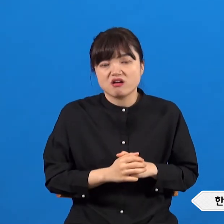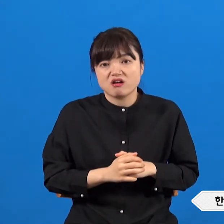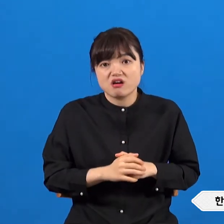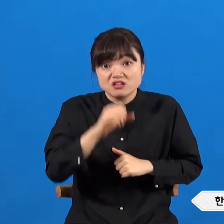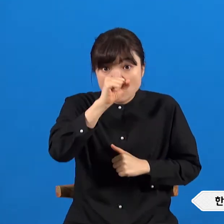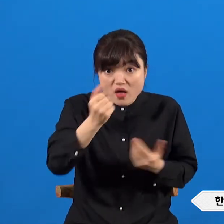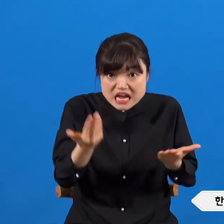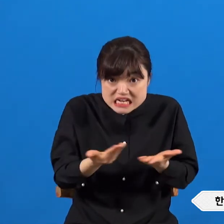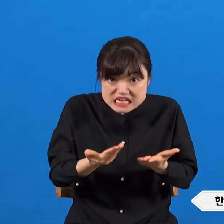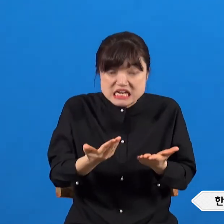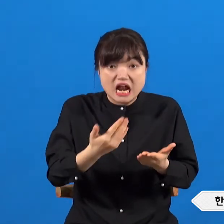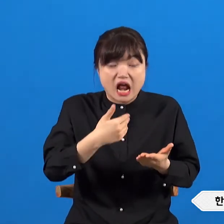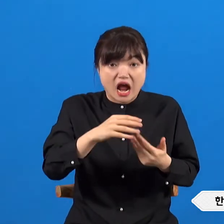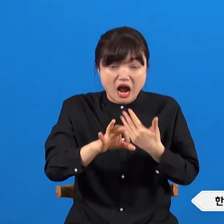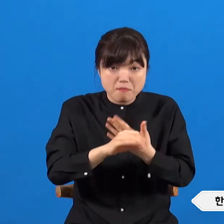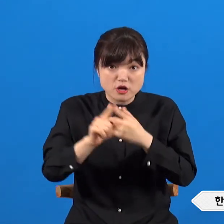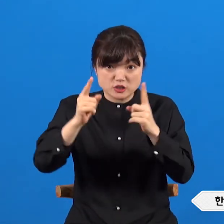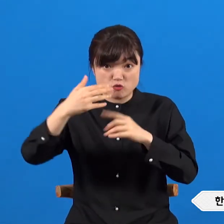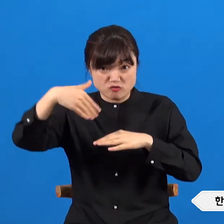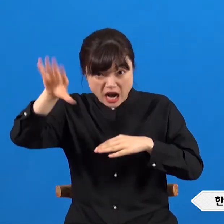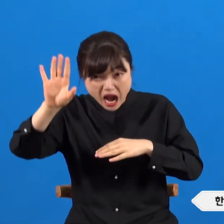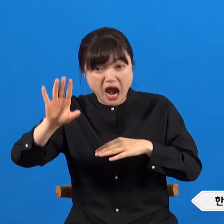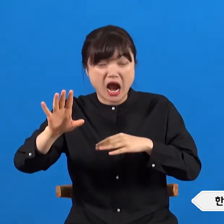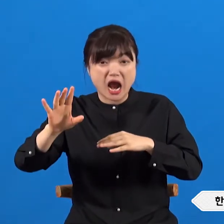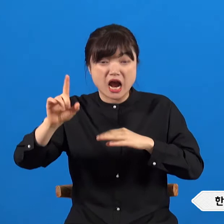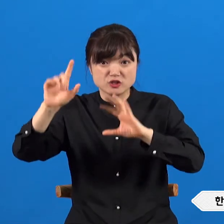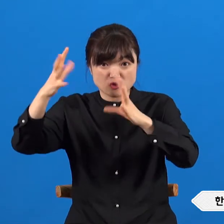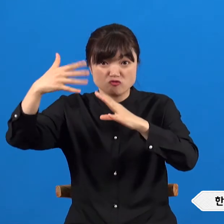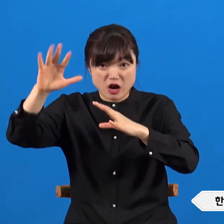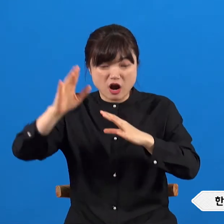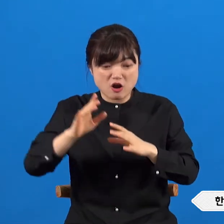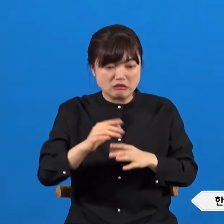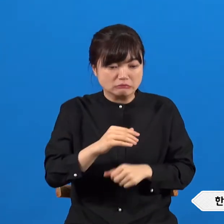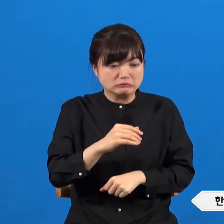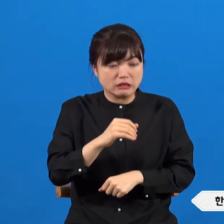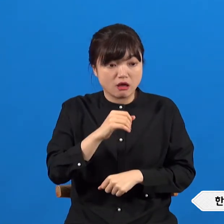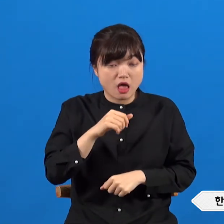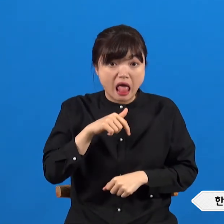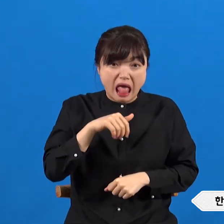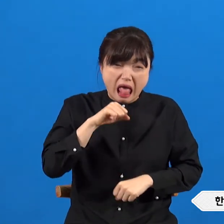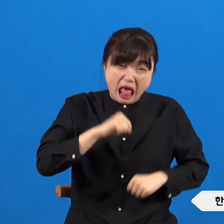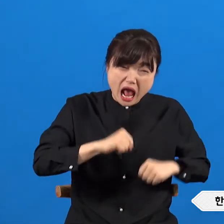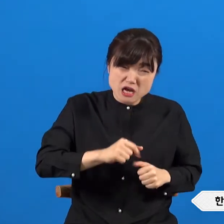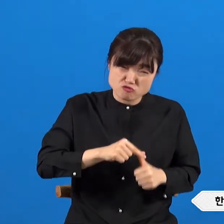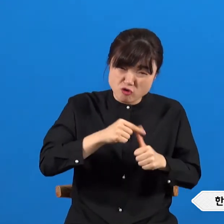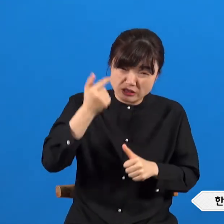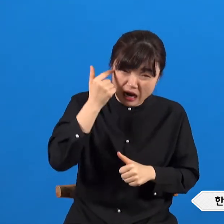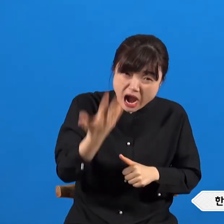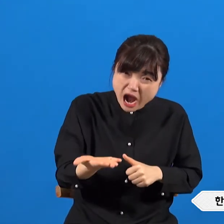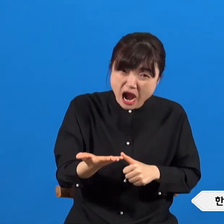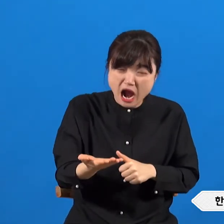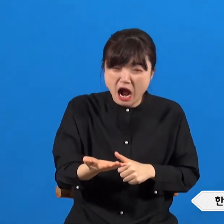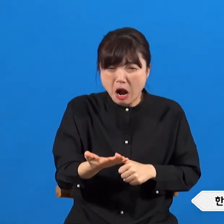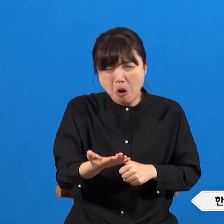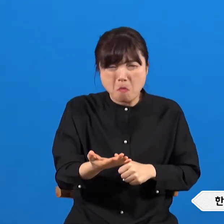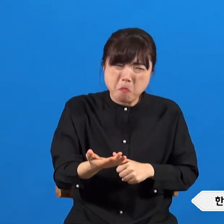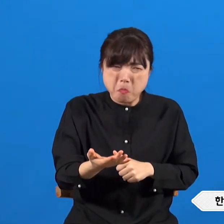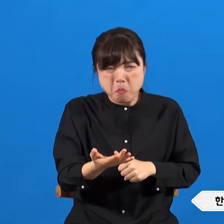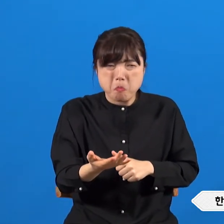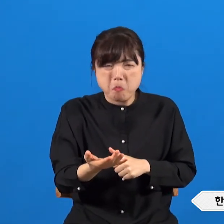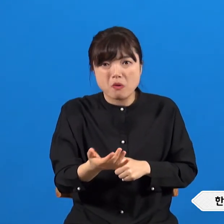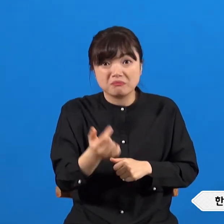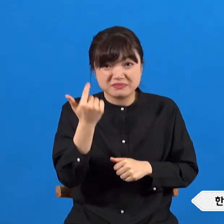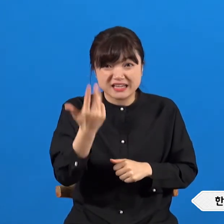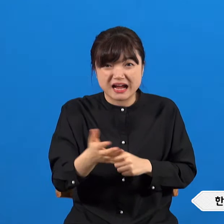선한 일을 하면 천국 가고 선한 일 안 하면 지옥 가고, 그럼 그 행위구는 아니냐? 또 그런 의문이